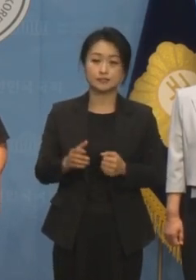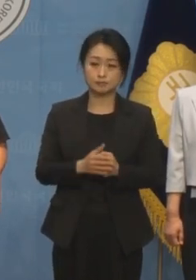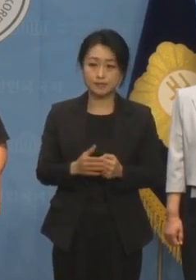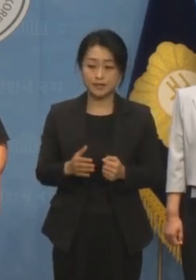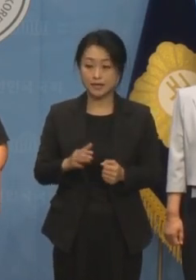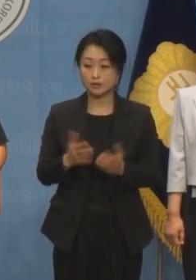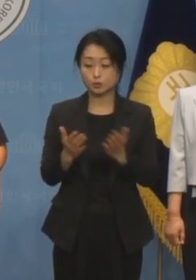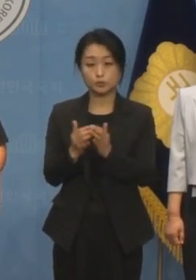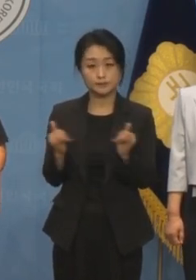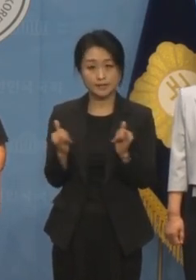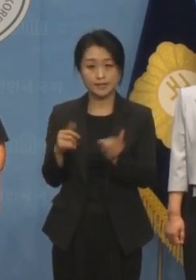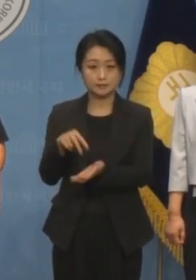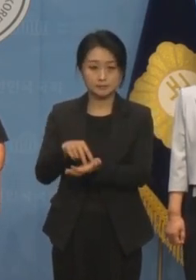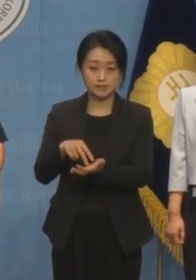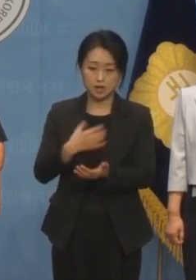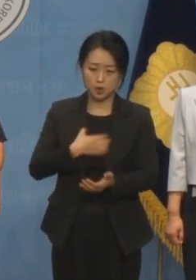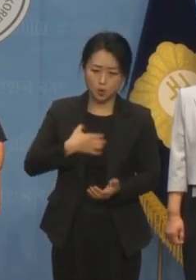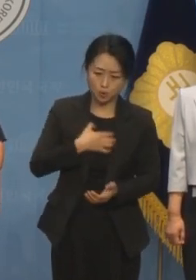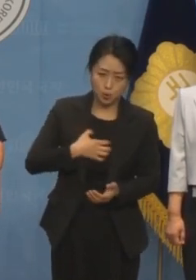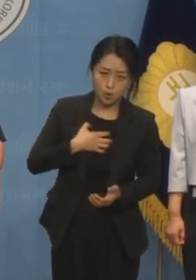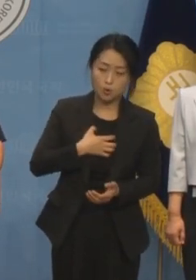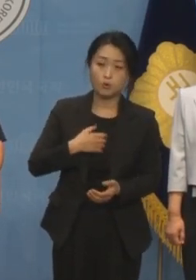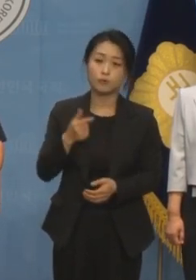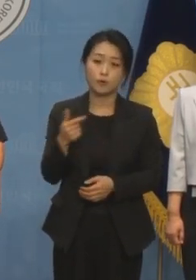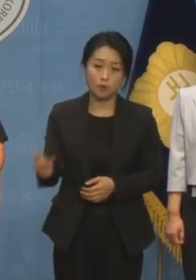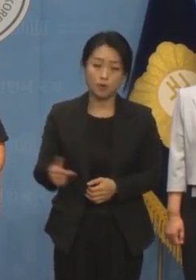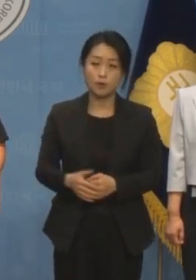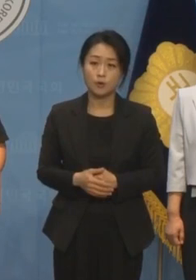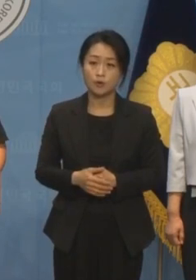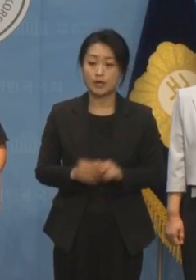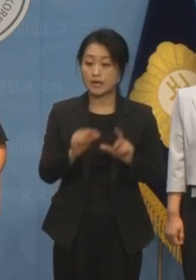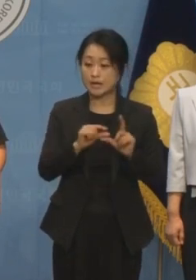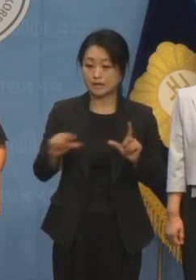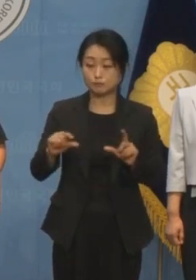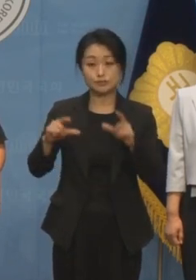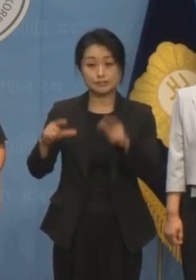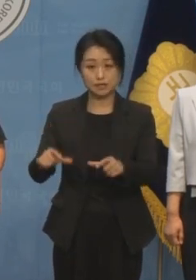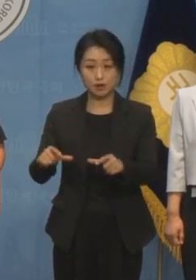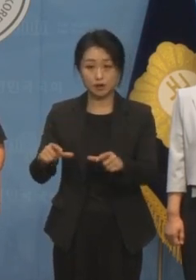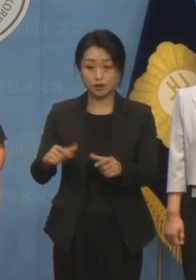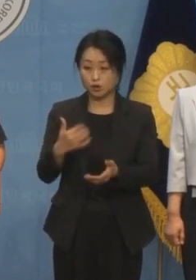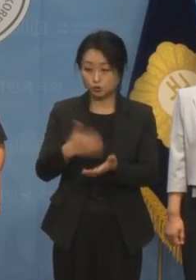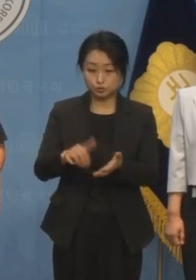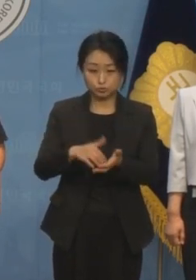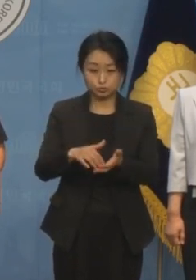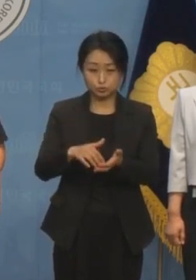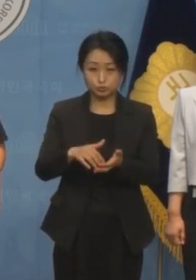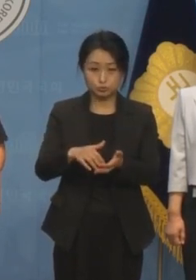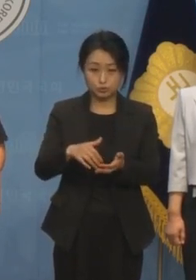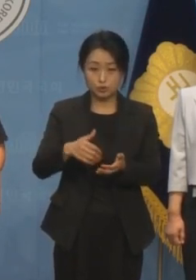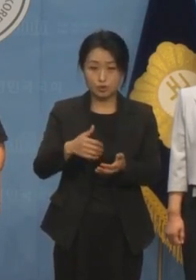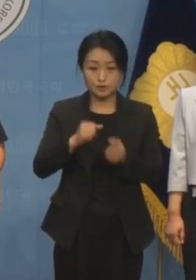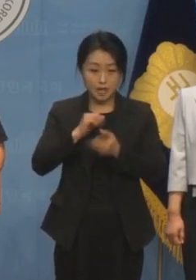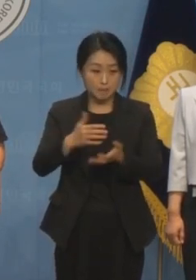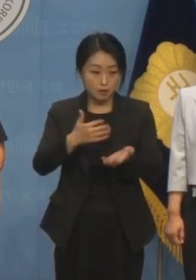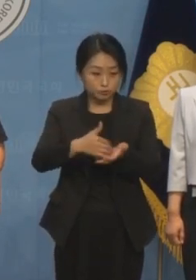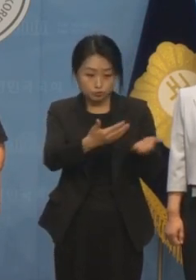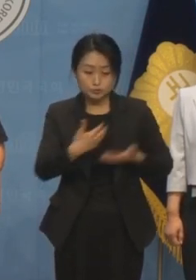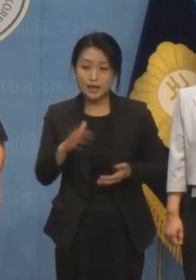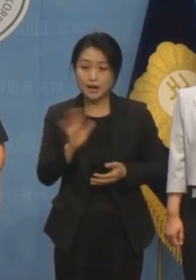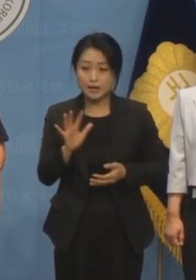우리 노동자들에겐 고통 분담을 강요하고 있고 일부 지역에선 물량 배정을 하지 않고